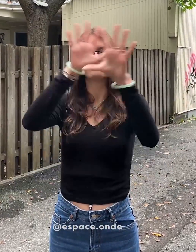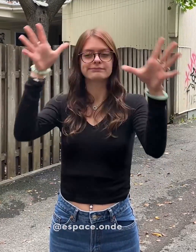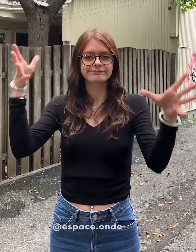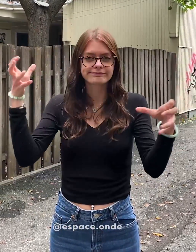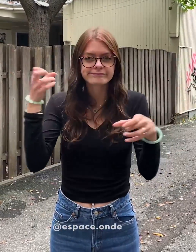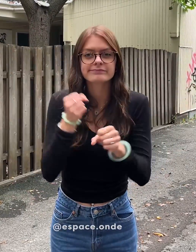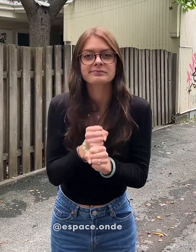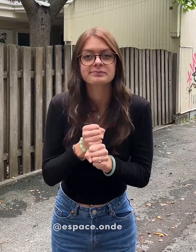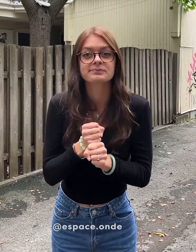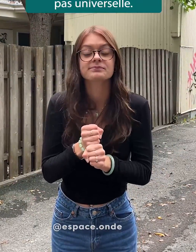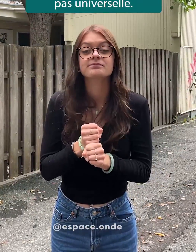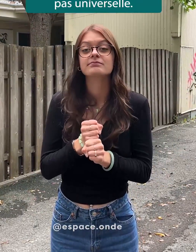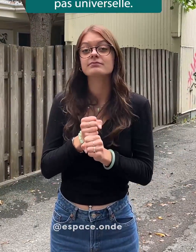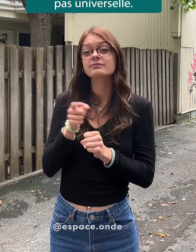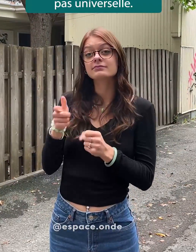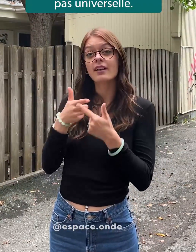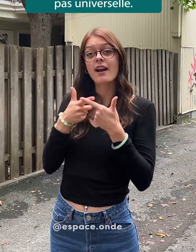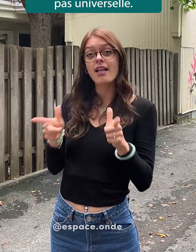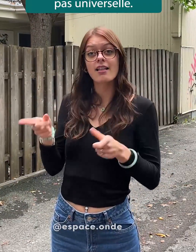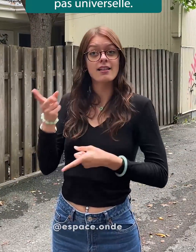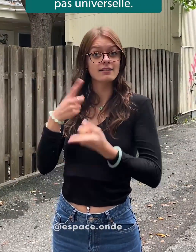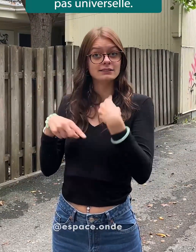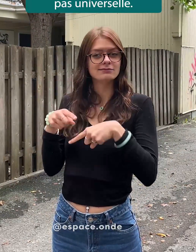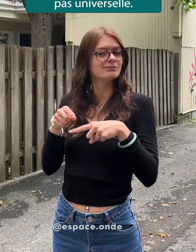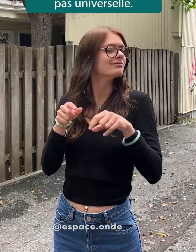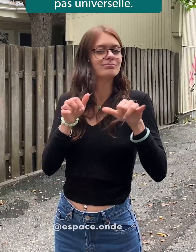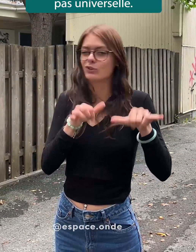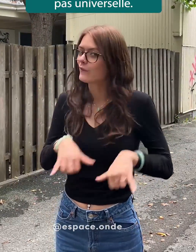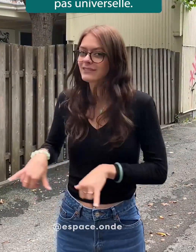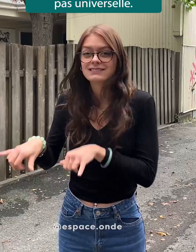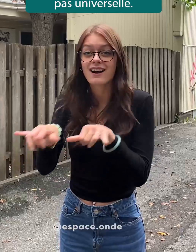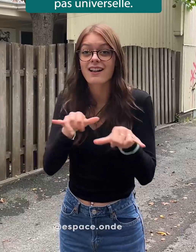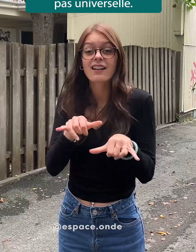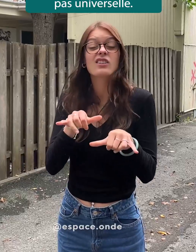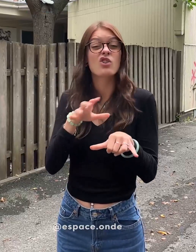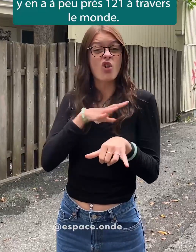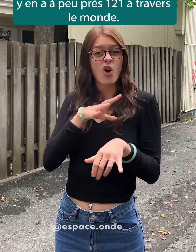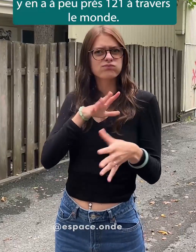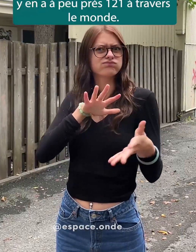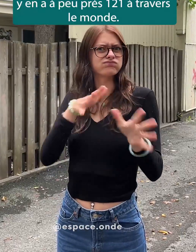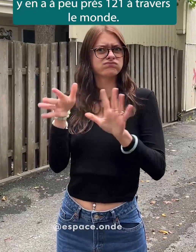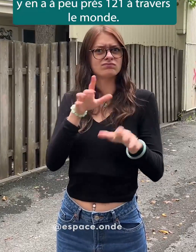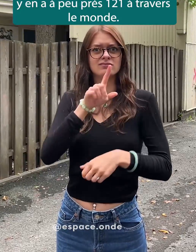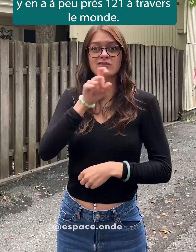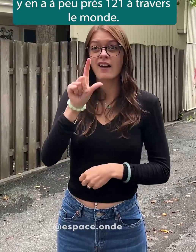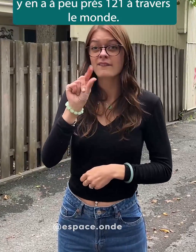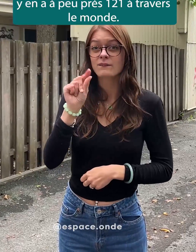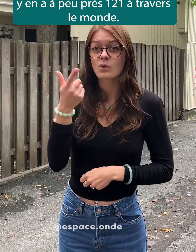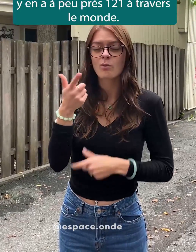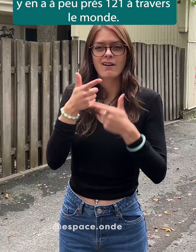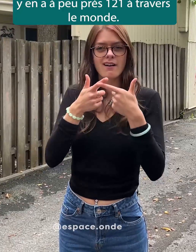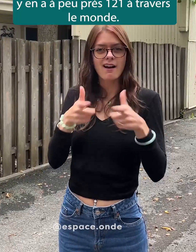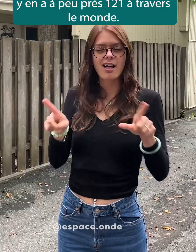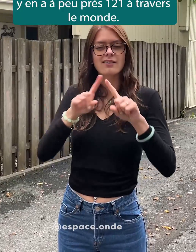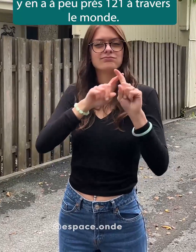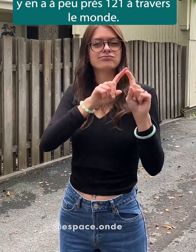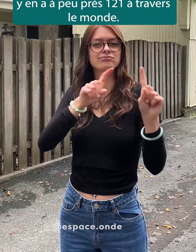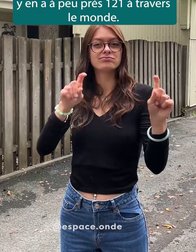En bref, la langue des signes n'est pas universelle. On pense qu'il y en a à peu près 121 à travers le monde.